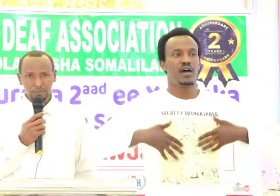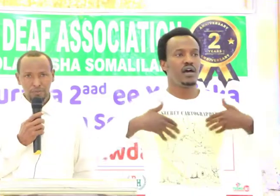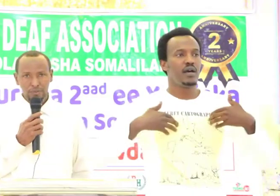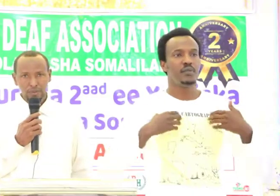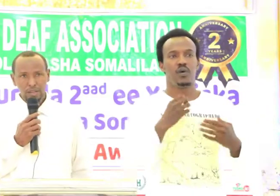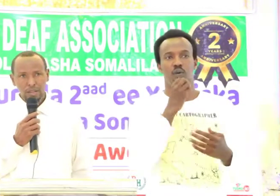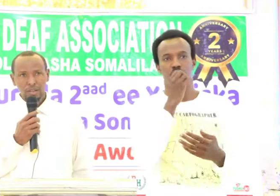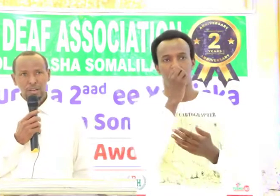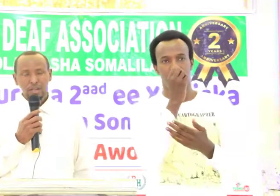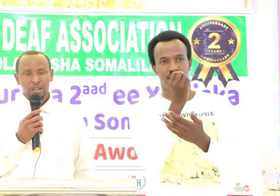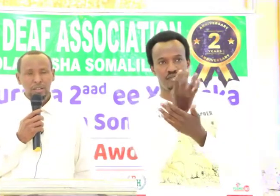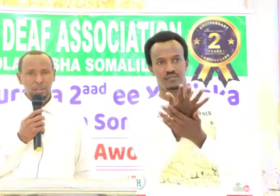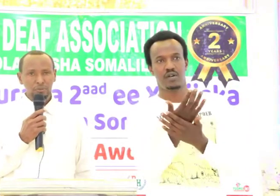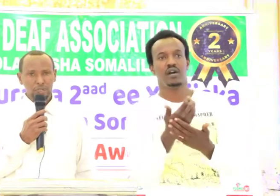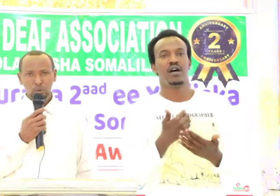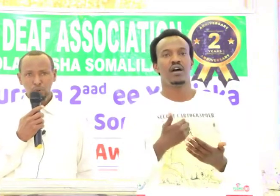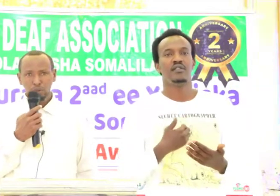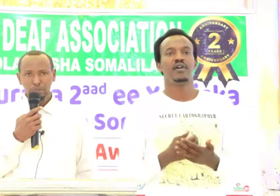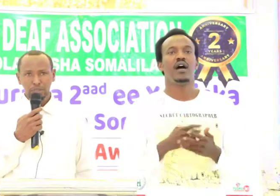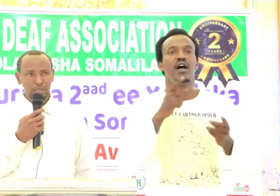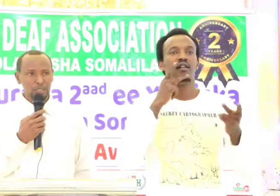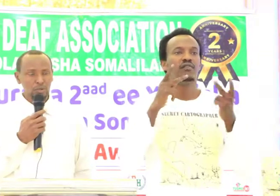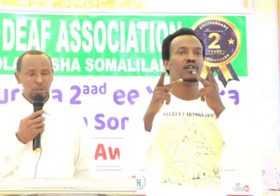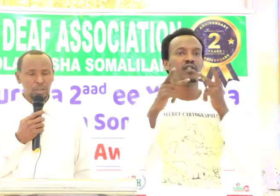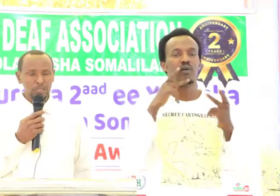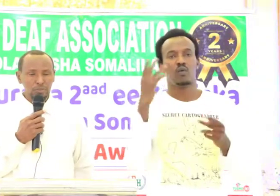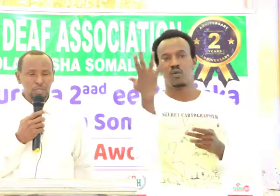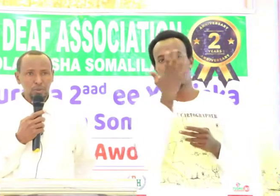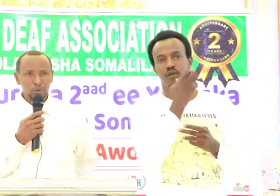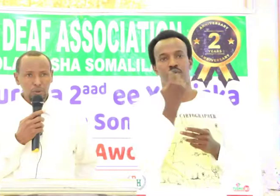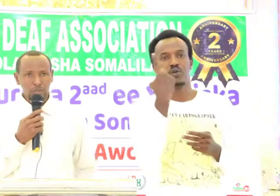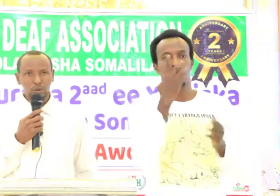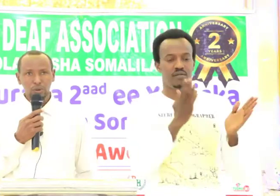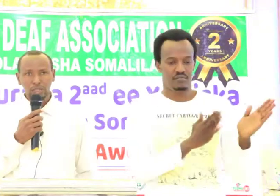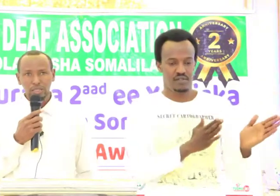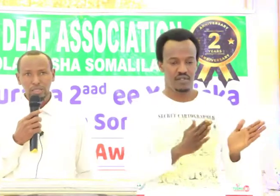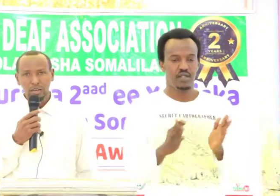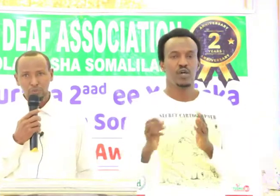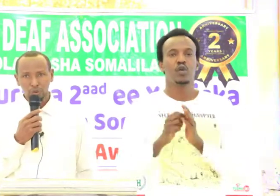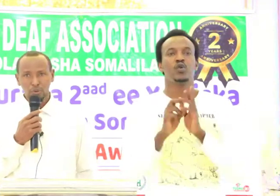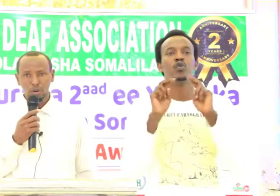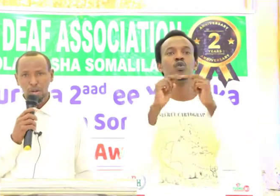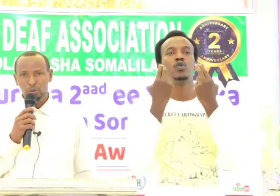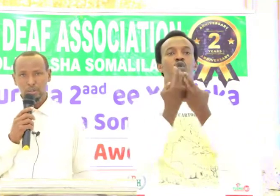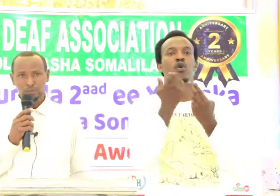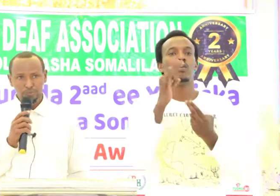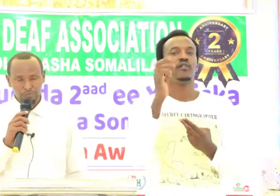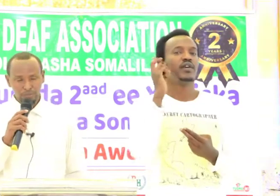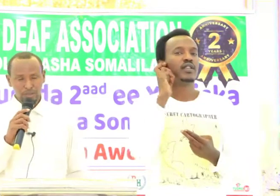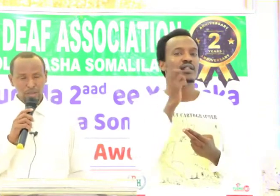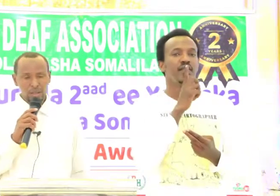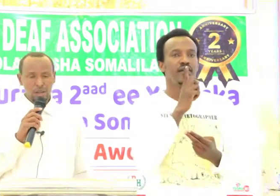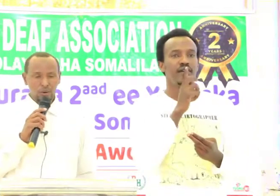يا حفلة مروح طبعاً لا يسوى قاسمين أورك دقول يا شا قبل كعودا